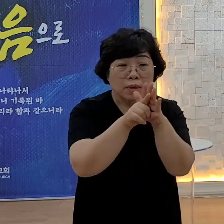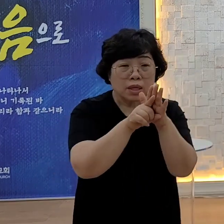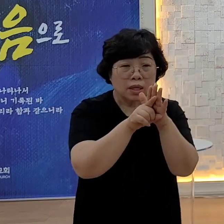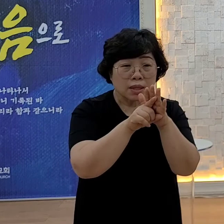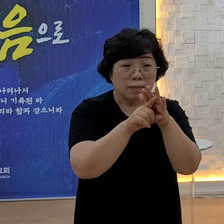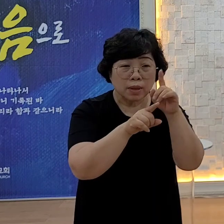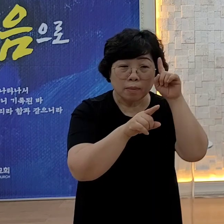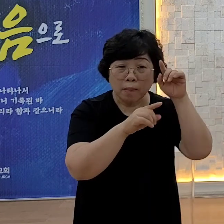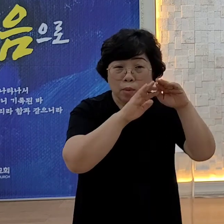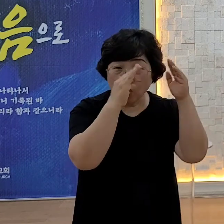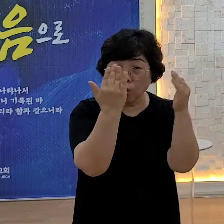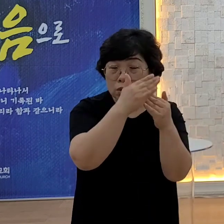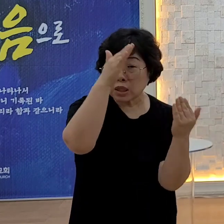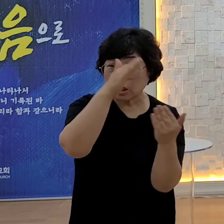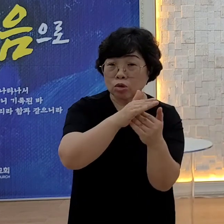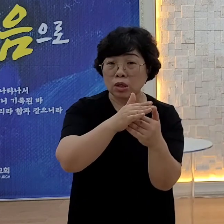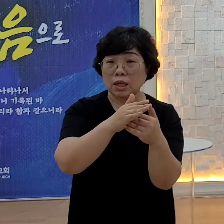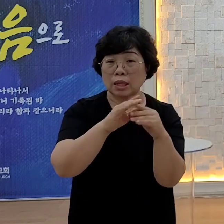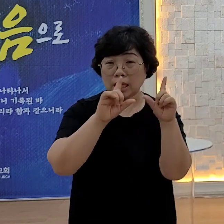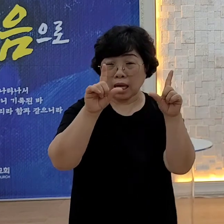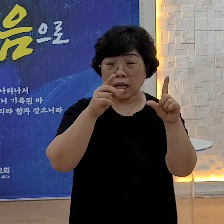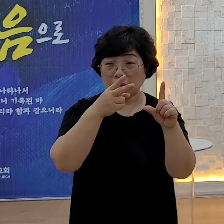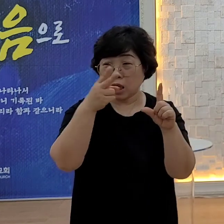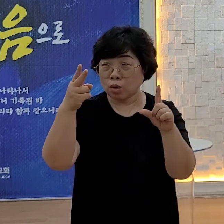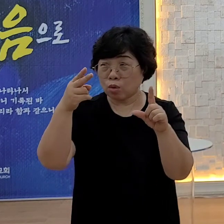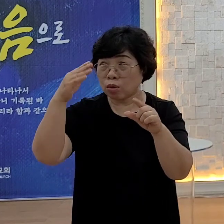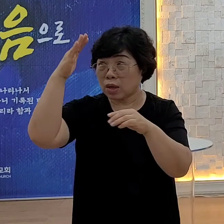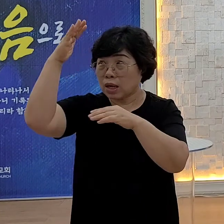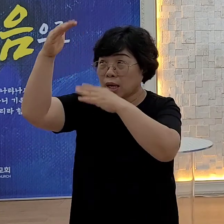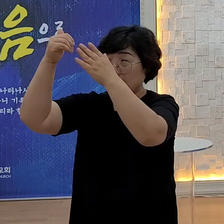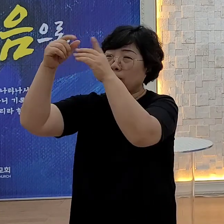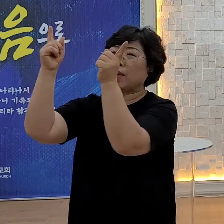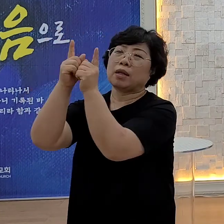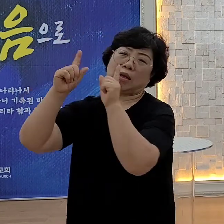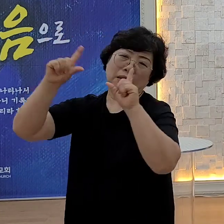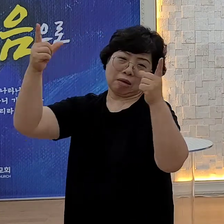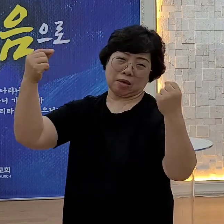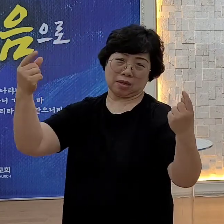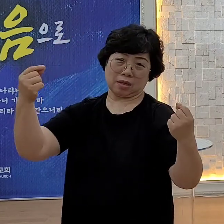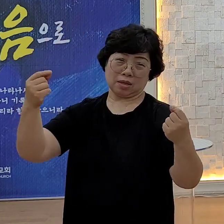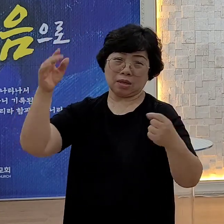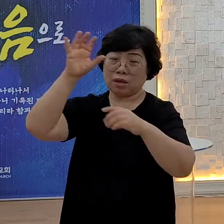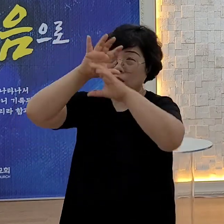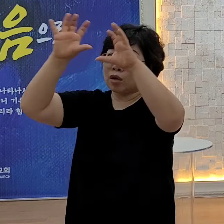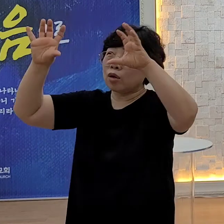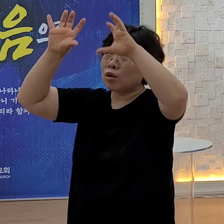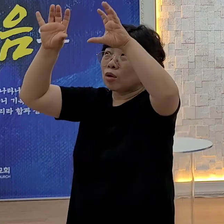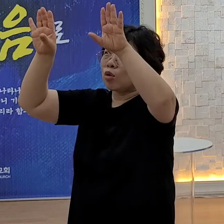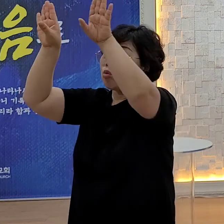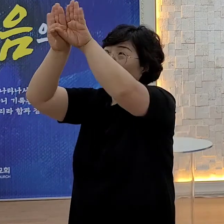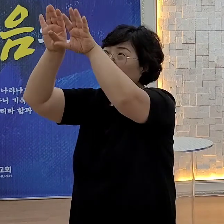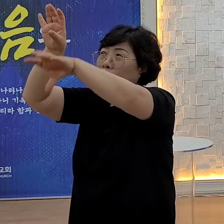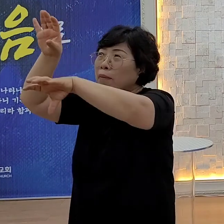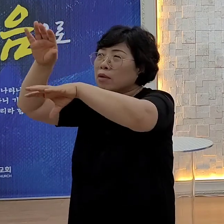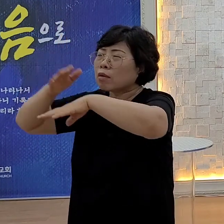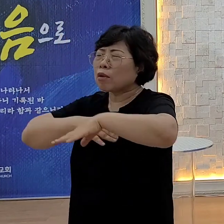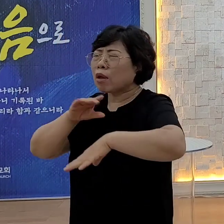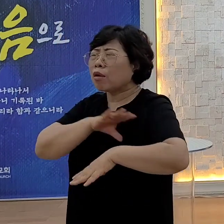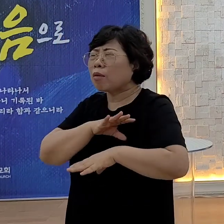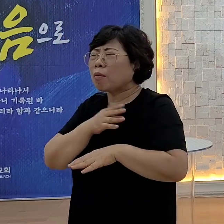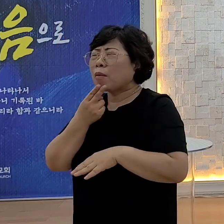우리가 주님 만나는 날이다 라는 사실을 기억하면 천국 문 앞에 서가지고 주님 오실 때에 아이고 내 이름 안 부르면